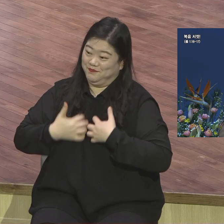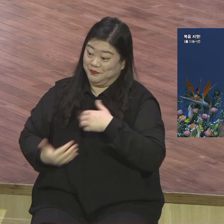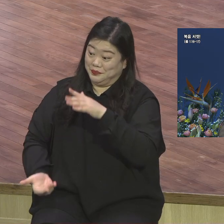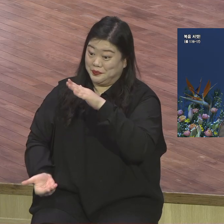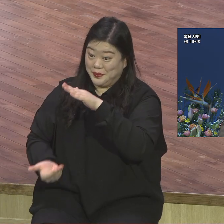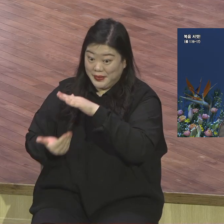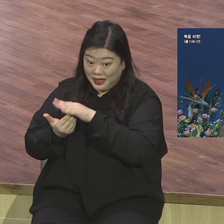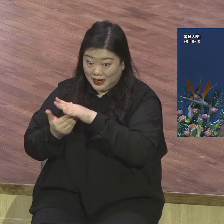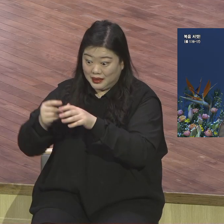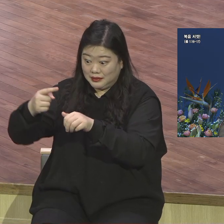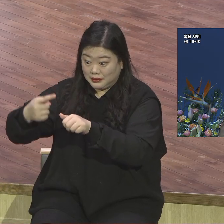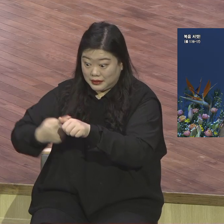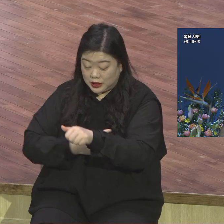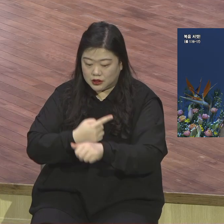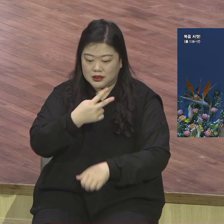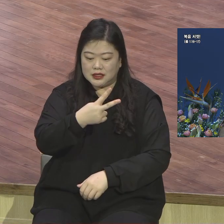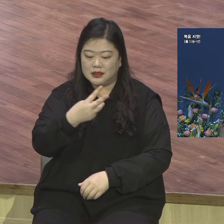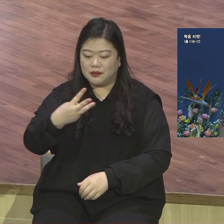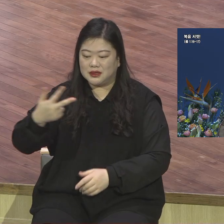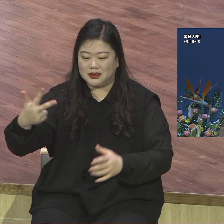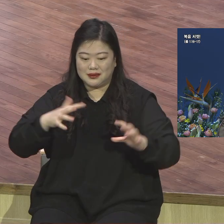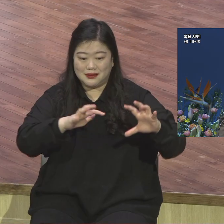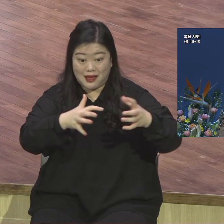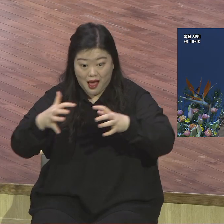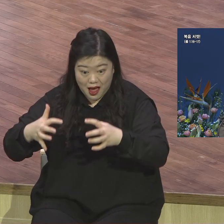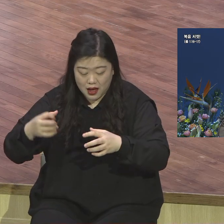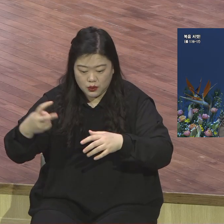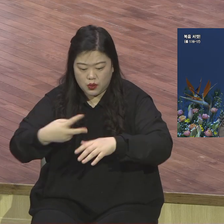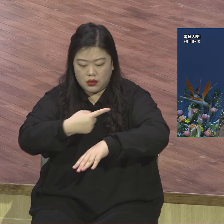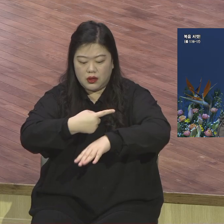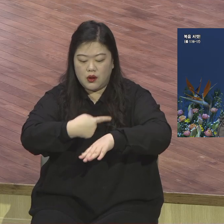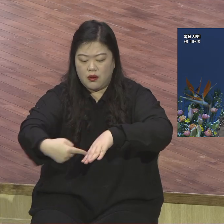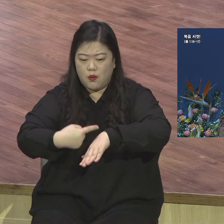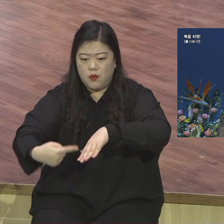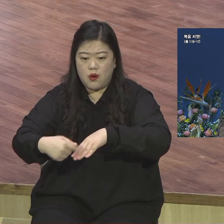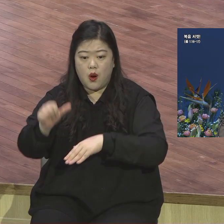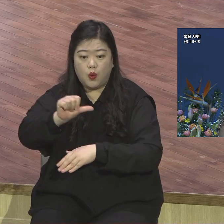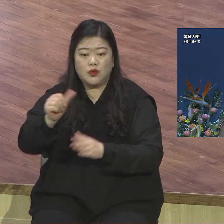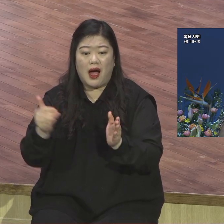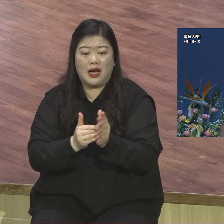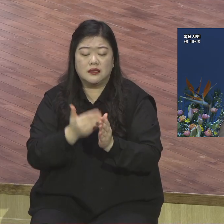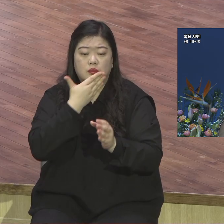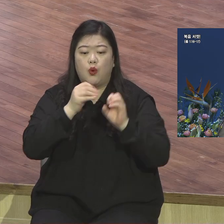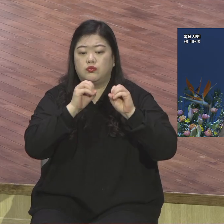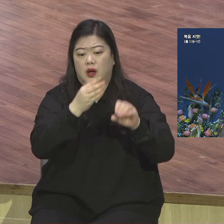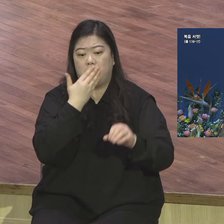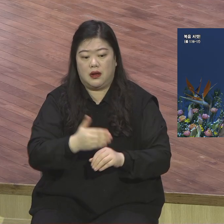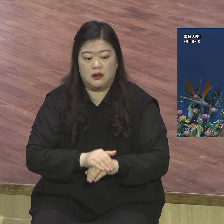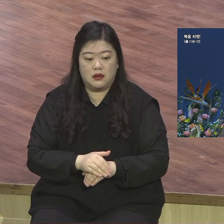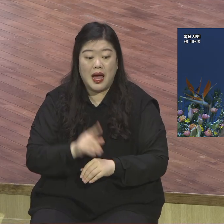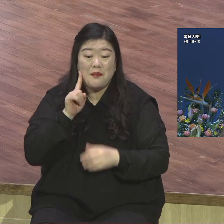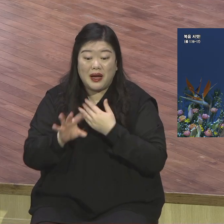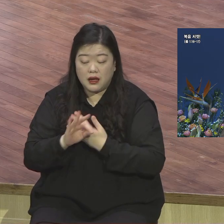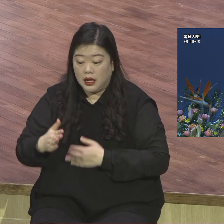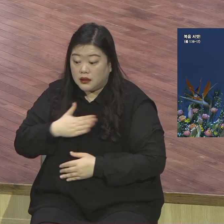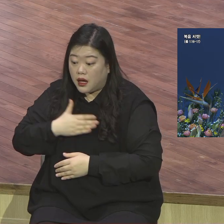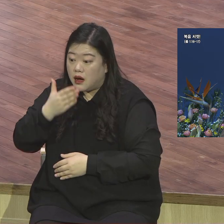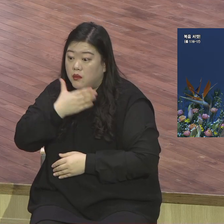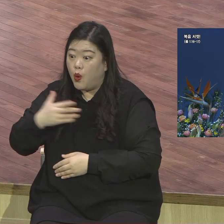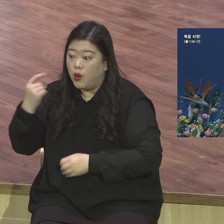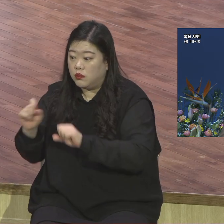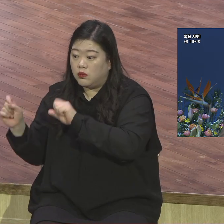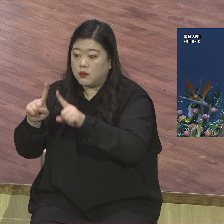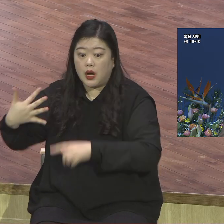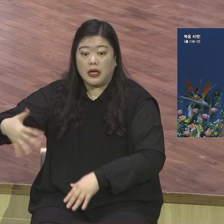종족 살릴 수 있는 그런 바탕이 돼요. 내가 복음이 안 되는데 누굴 살립니까? 내가 죽을 지경인데 내가